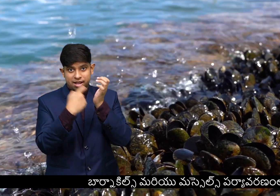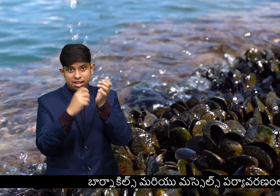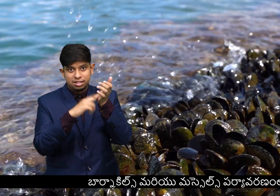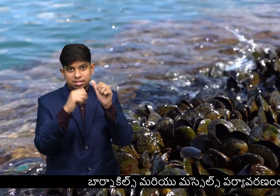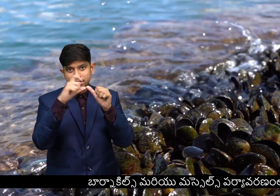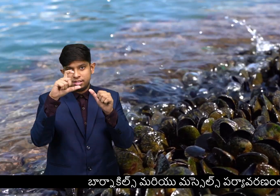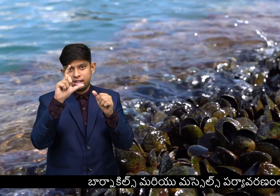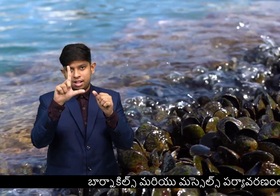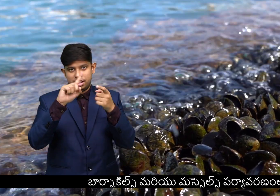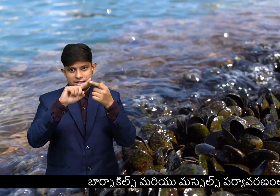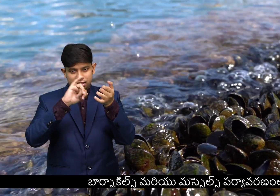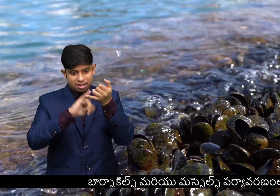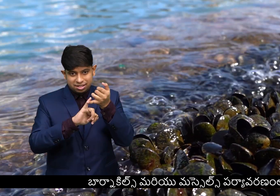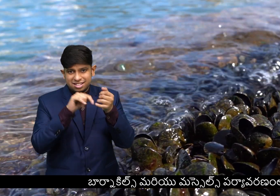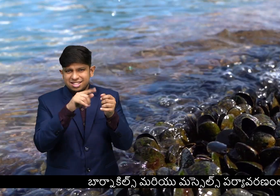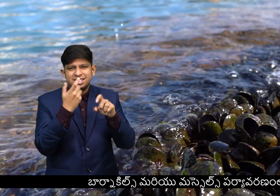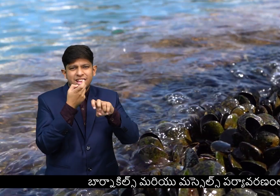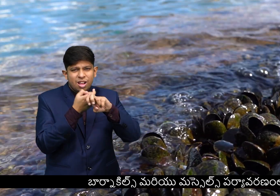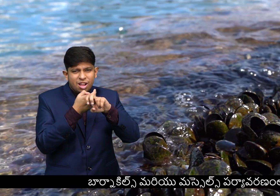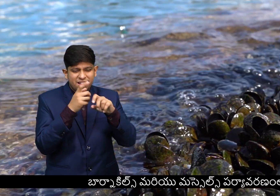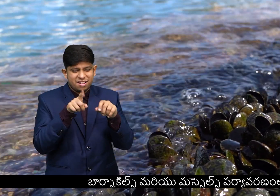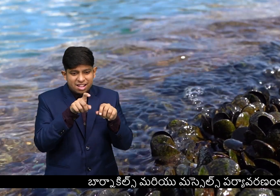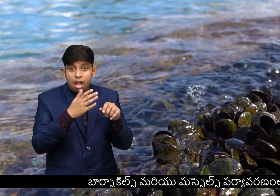బార్నాకిల్స్ మరియు మసెల్స్ పర్యావరణంలో